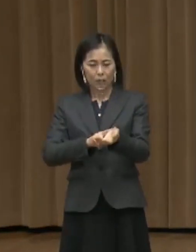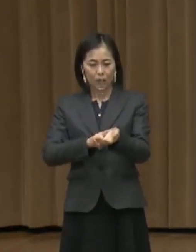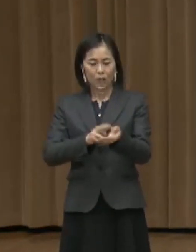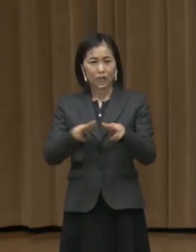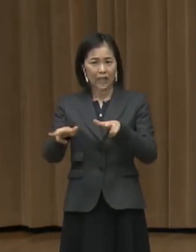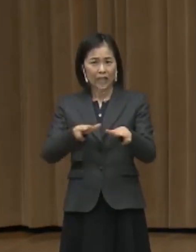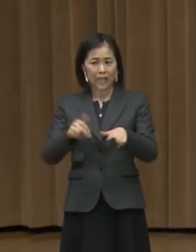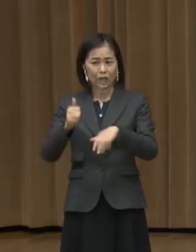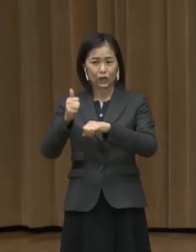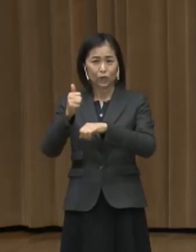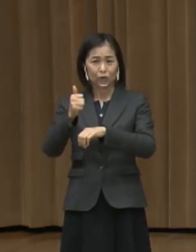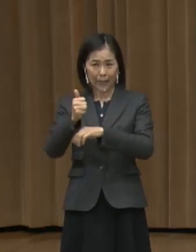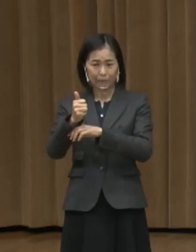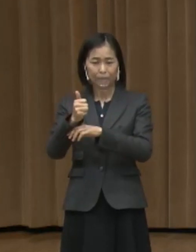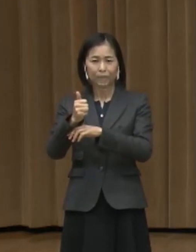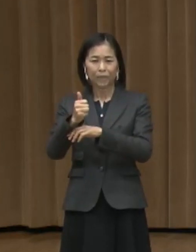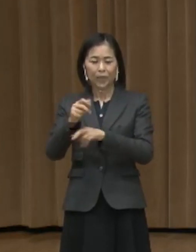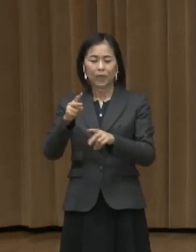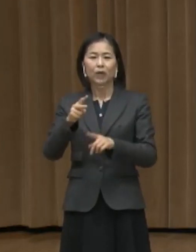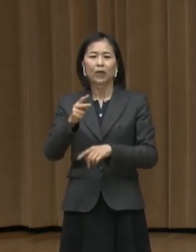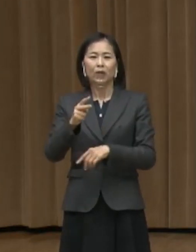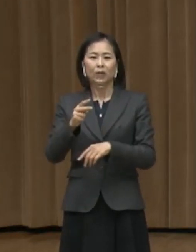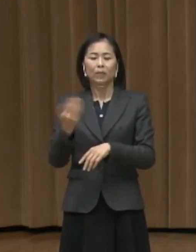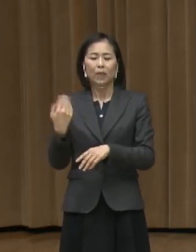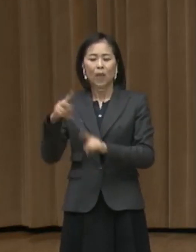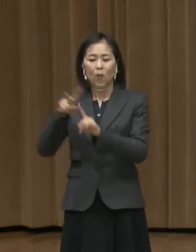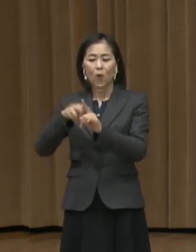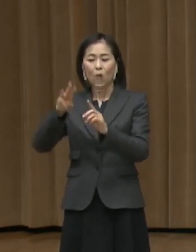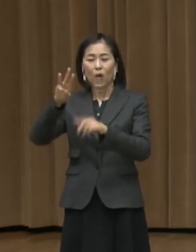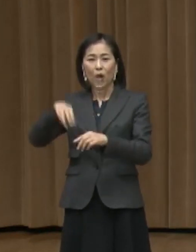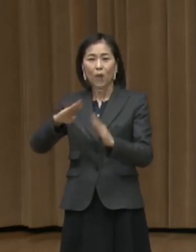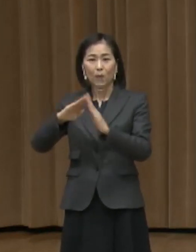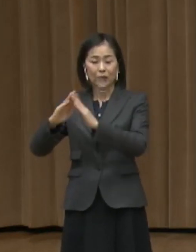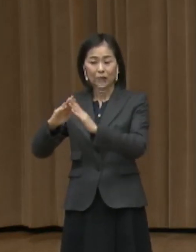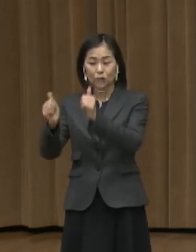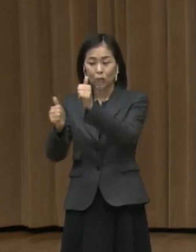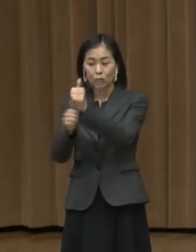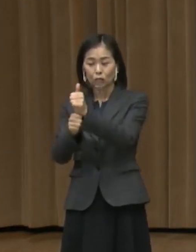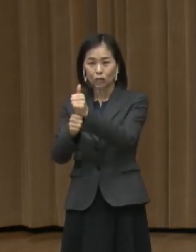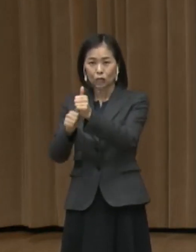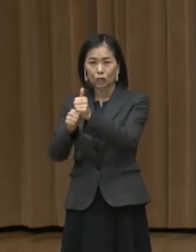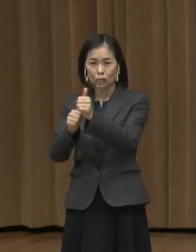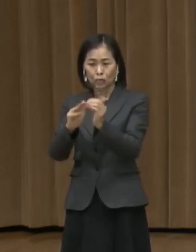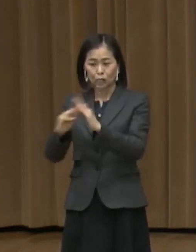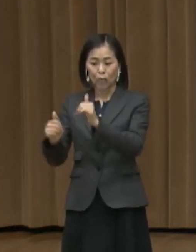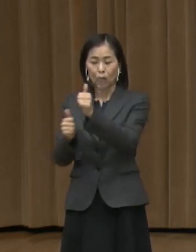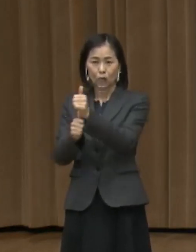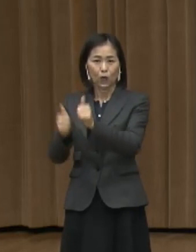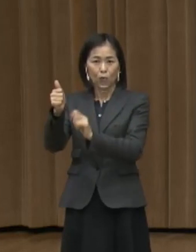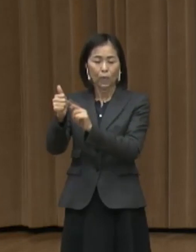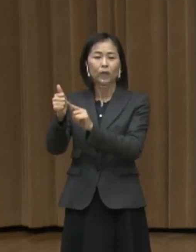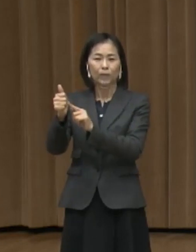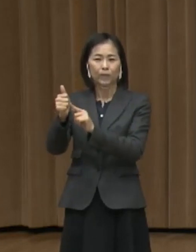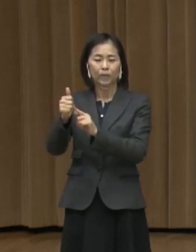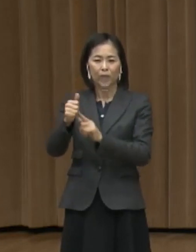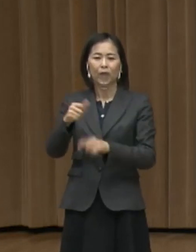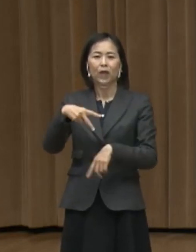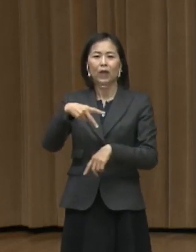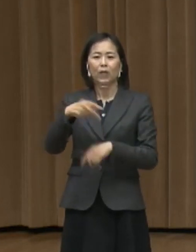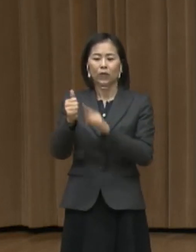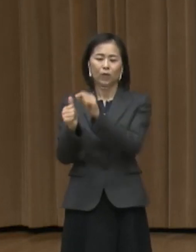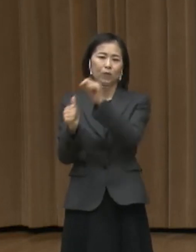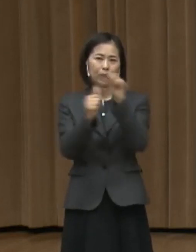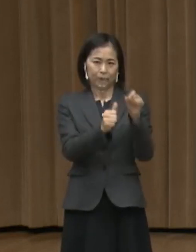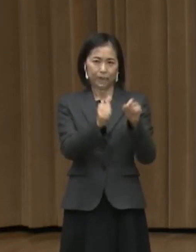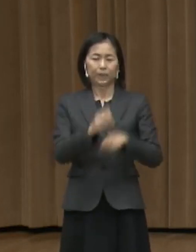には、小川町の副町長であった中村寛を登用いたします。広い視野と高い調